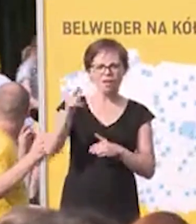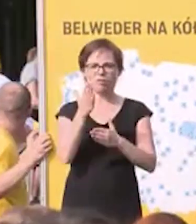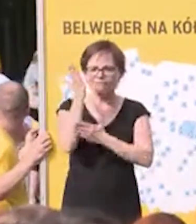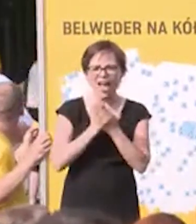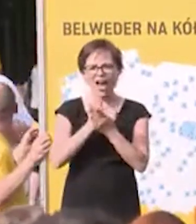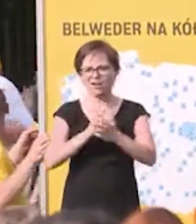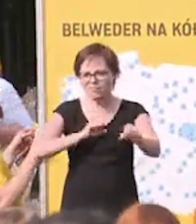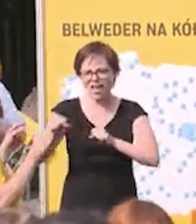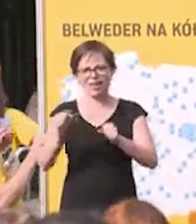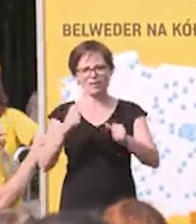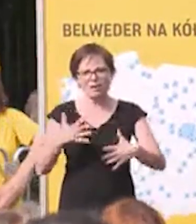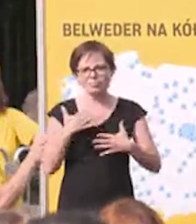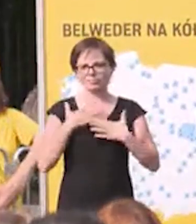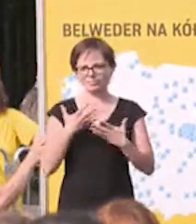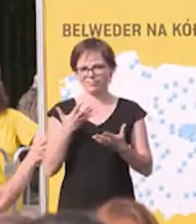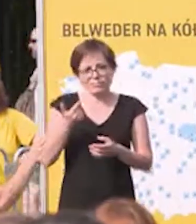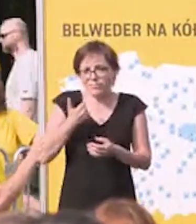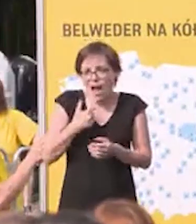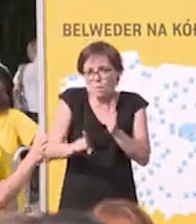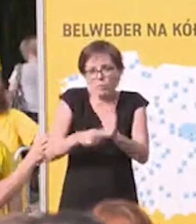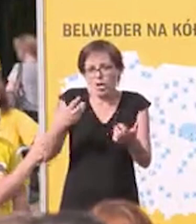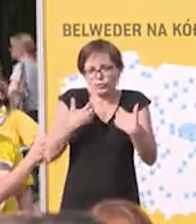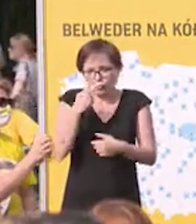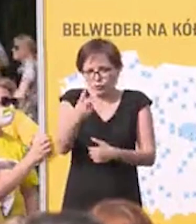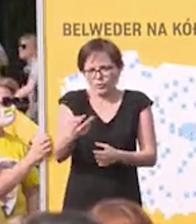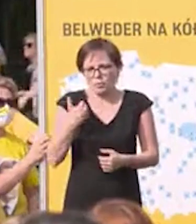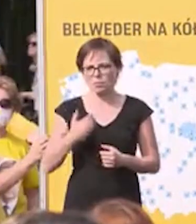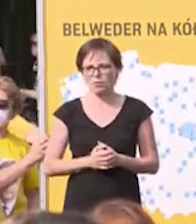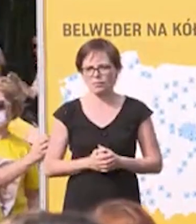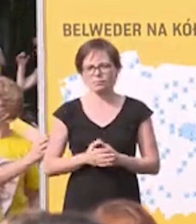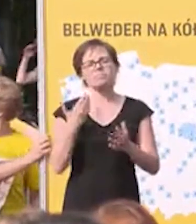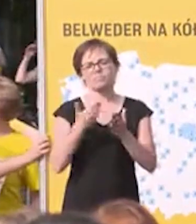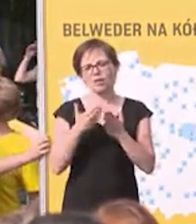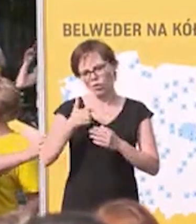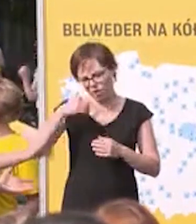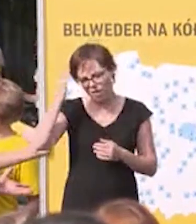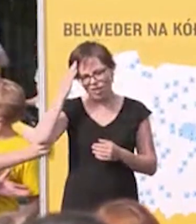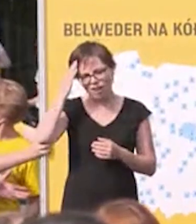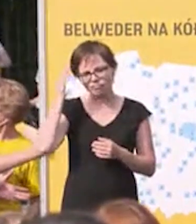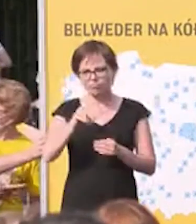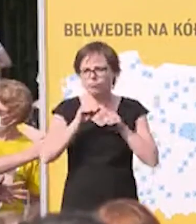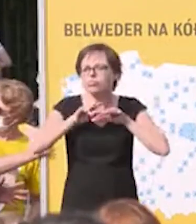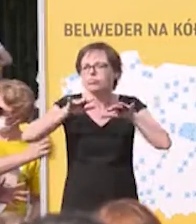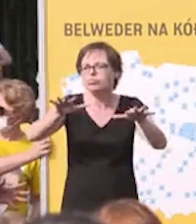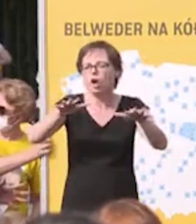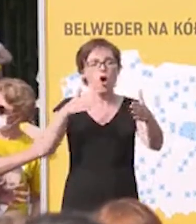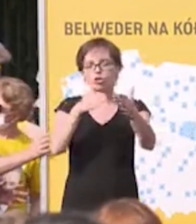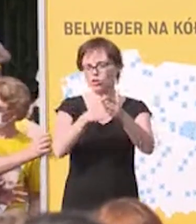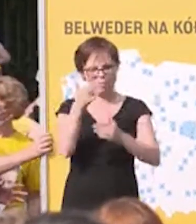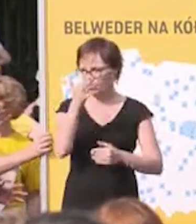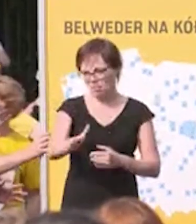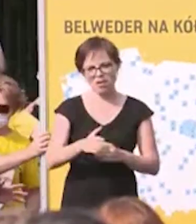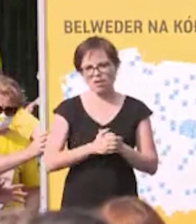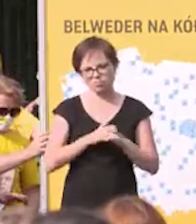Tego się nie da opisać, tego się nie da zmierzyć. Ja pierwszy raz coś takiego w życiu widziałem. I stąd wiem, że ta fala się już nie zatrzyma. Że